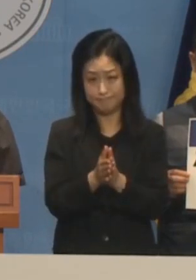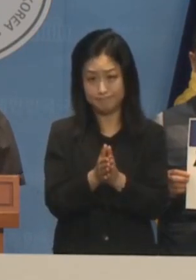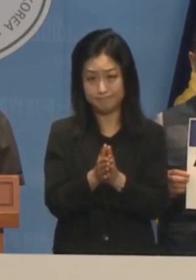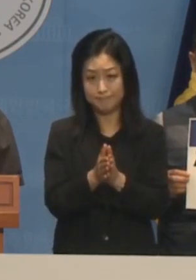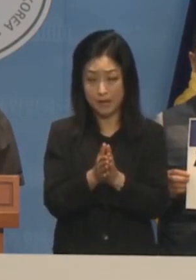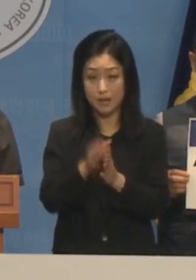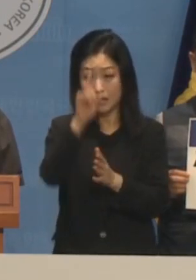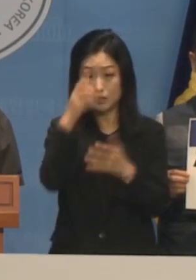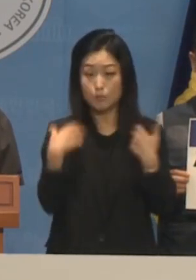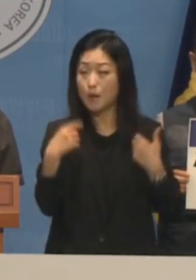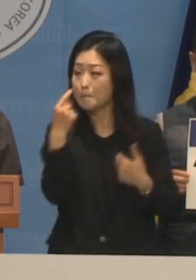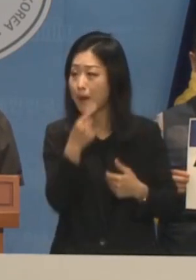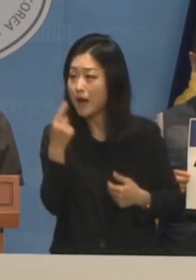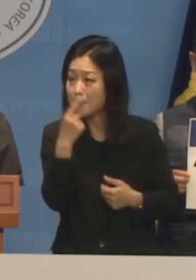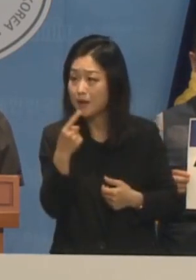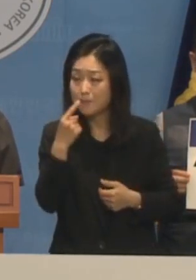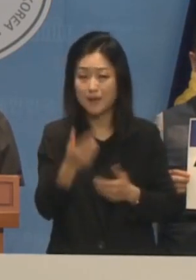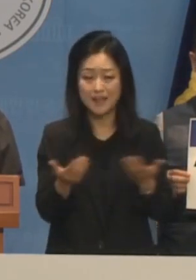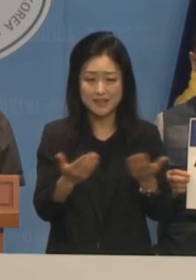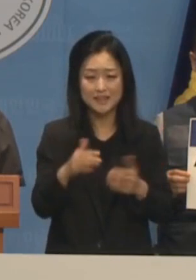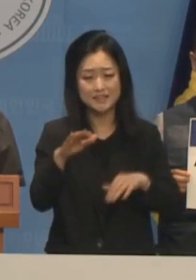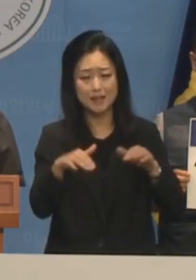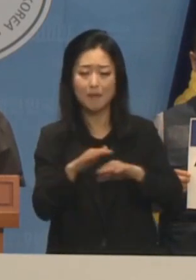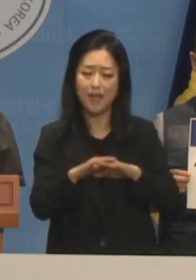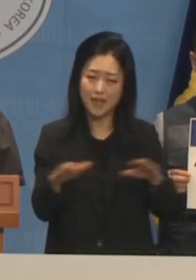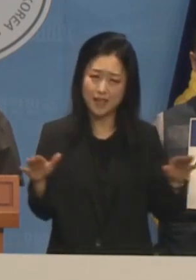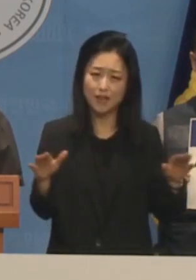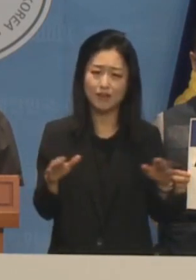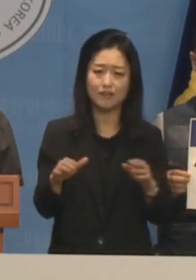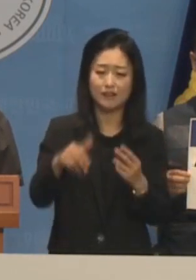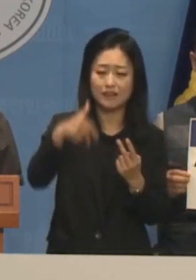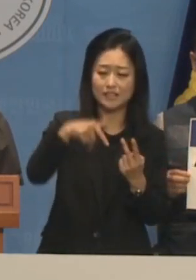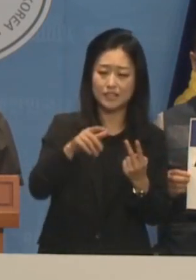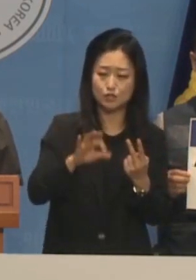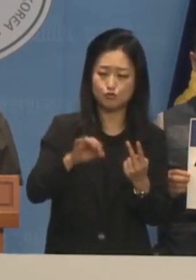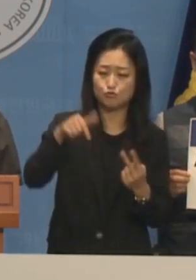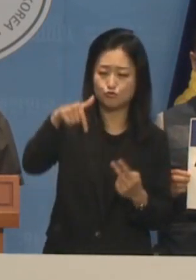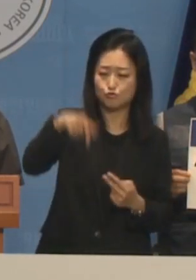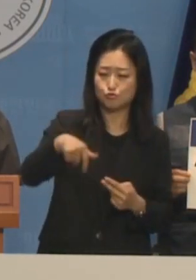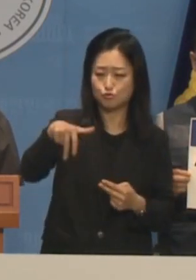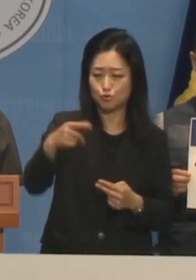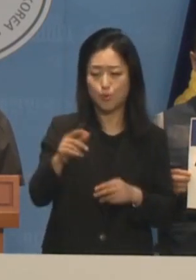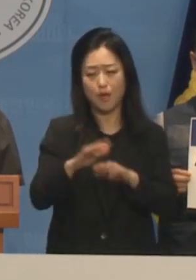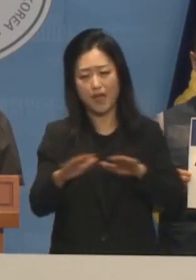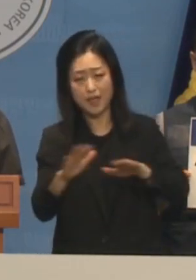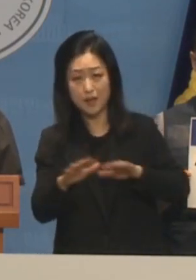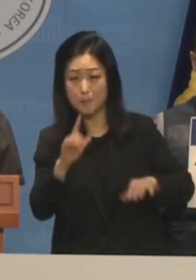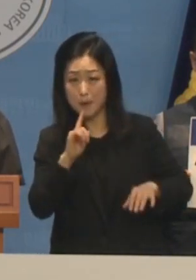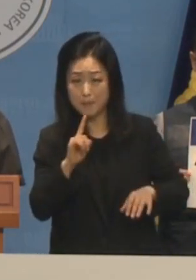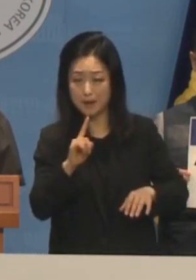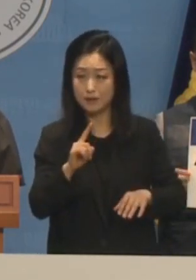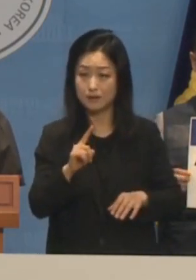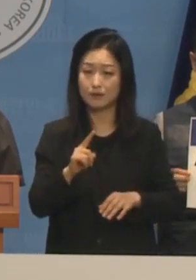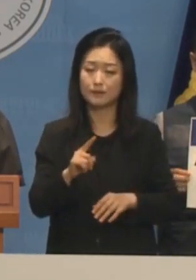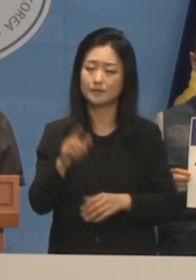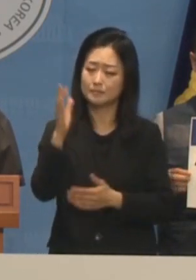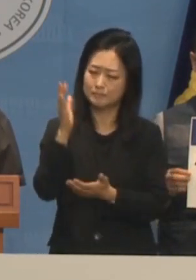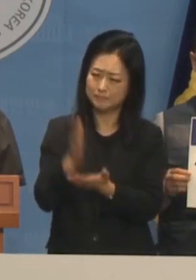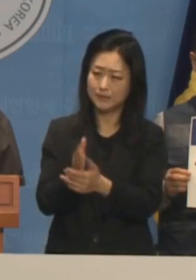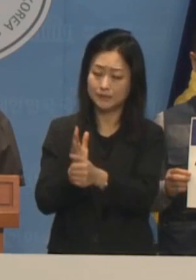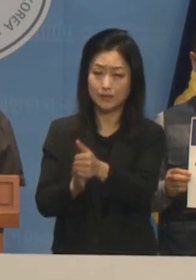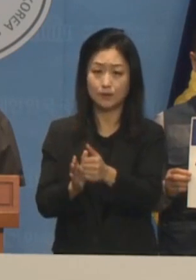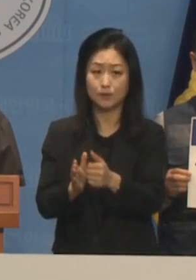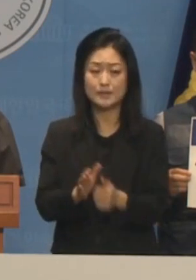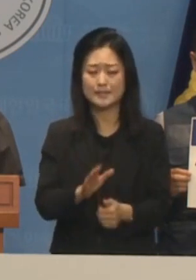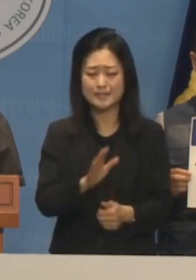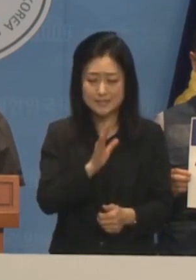정부는 말로만 노동시장 양극화, 이중구조 개선을 떠들어서는 안 됩니다. 공공부문 비정규직